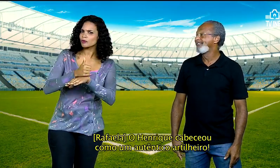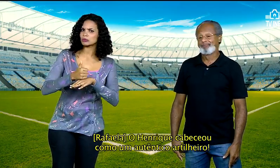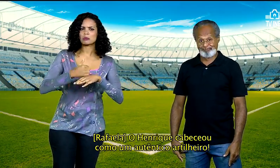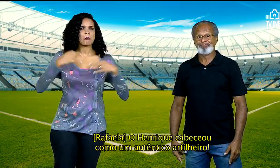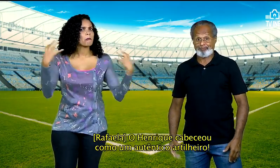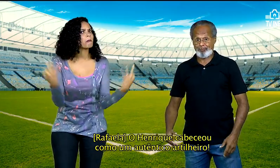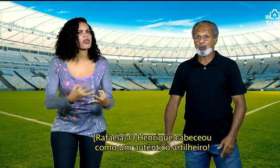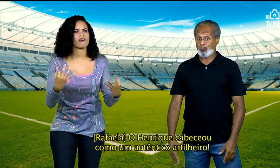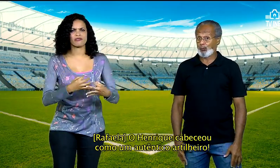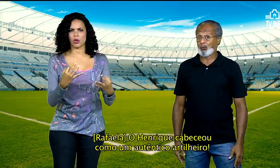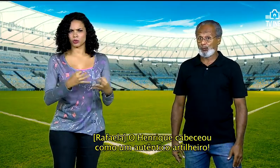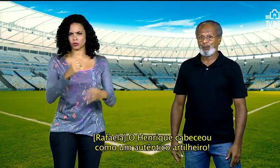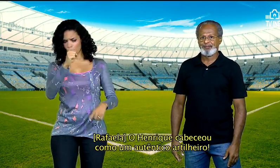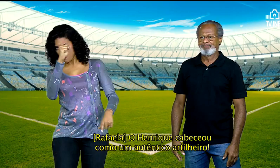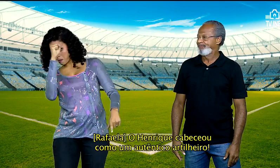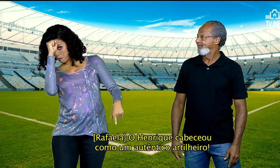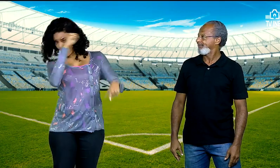um autêntico artilheiro.